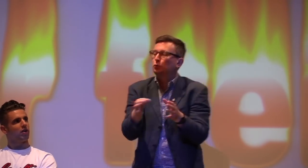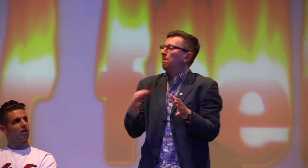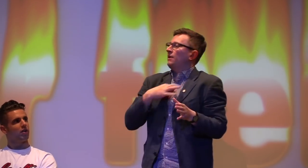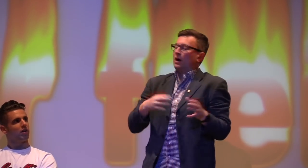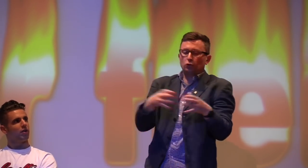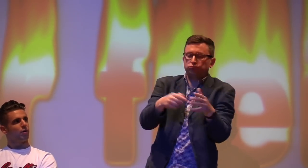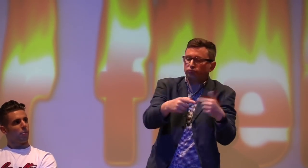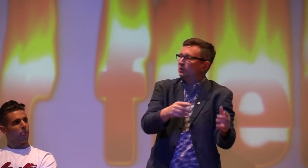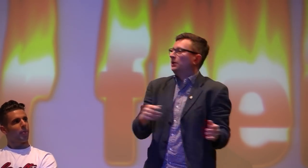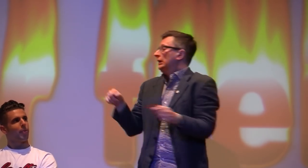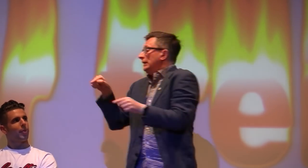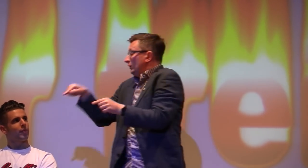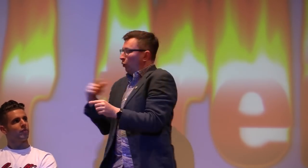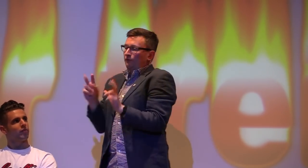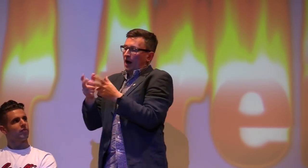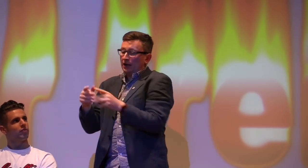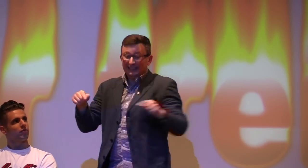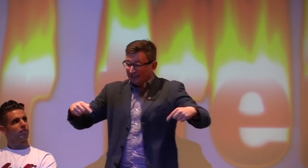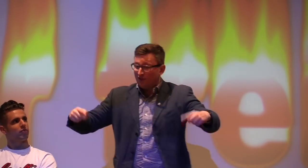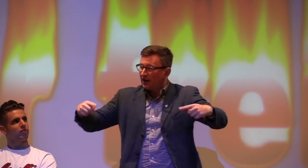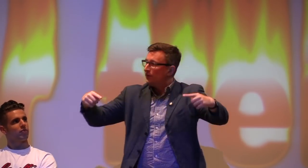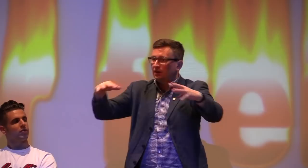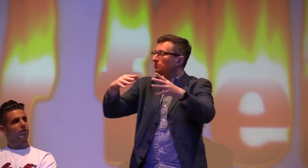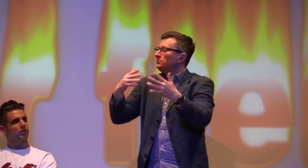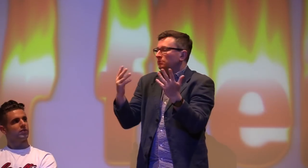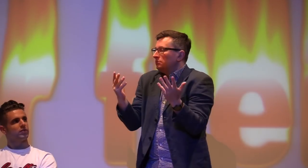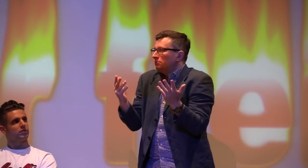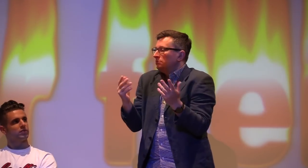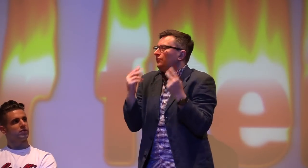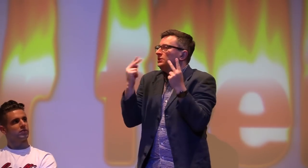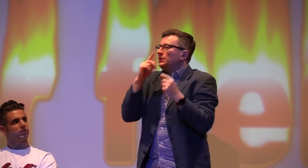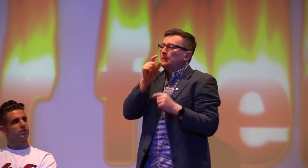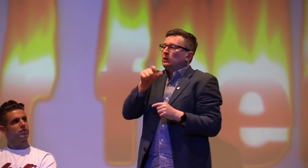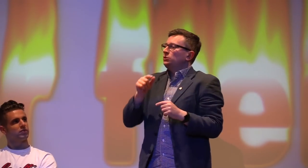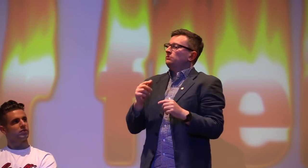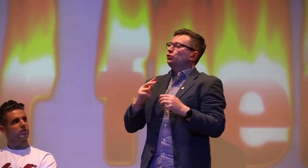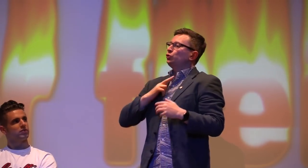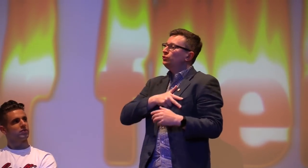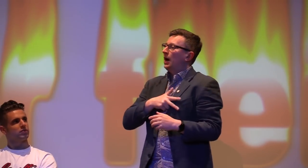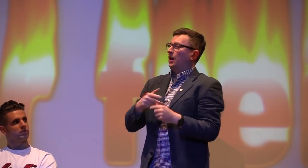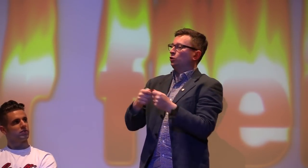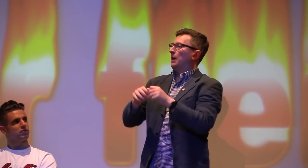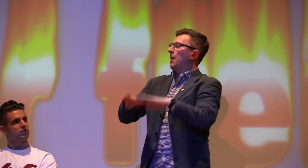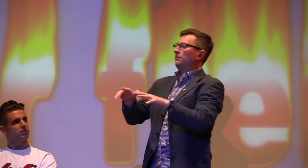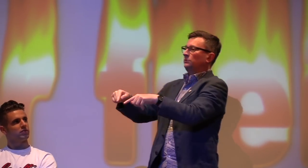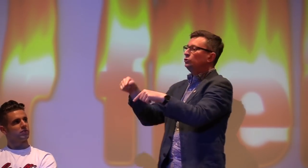Ich glaube schon, dass die Gesellschaft, so wie sie gerade funktioniert, auch durch auch verschiedene Gruppen und